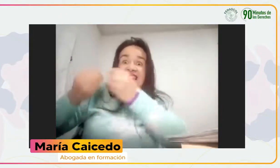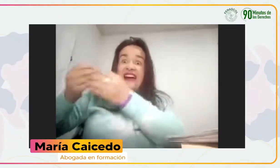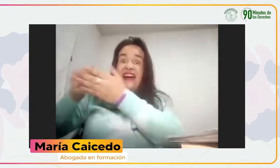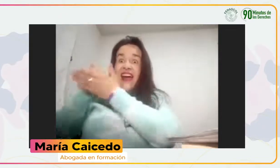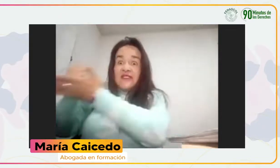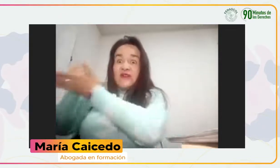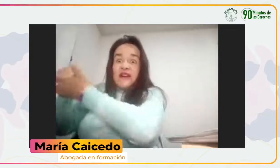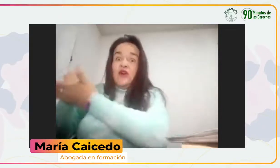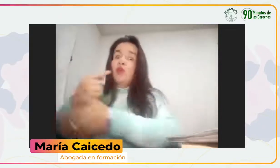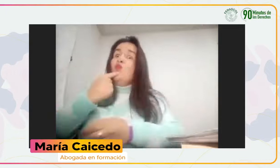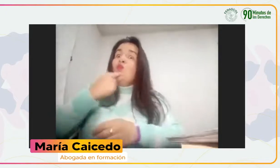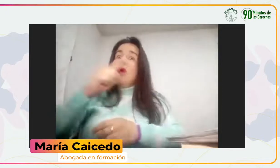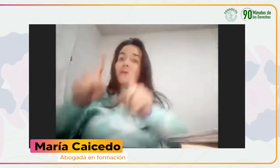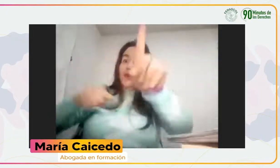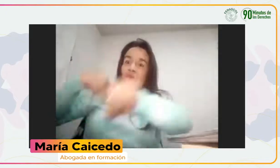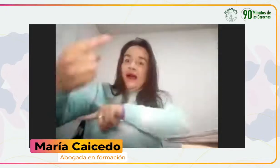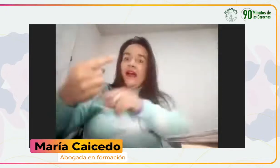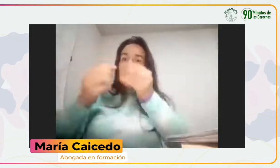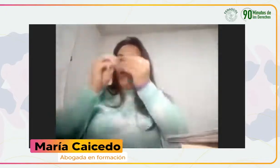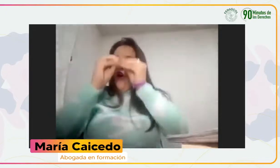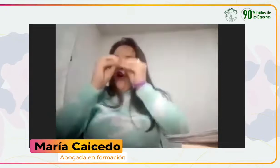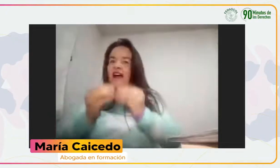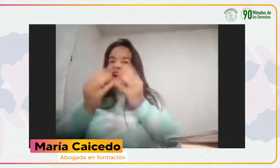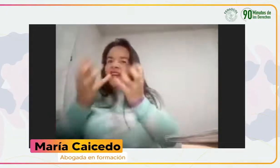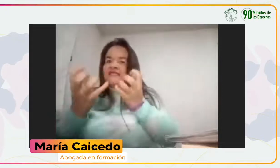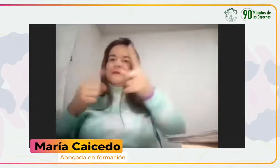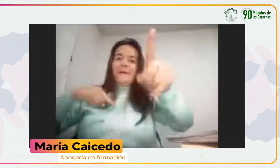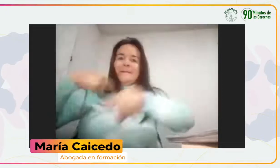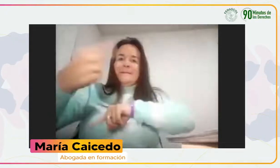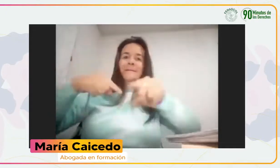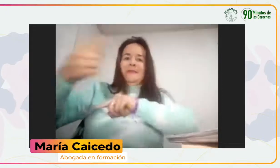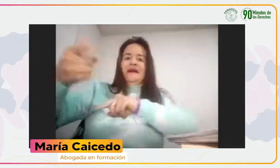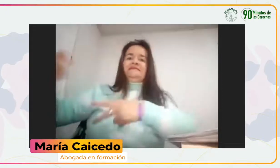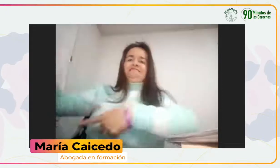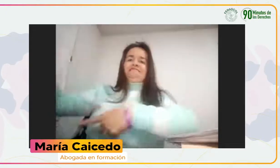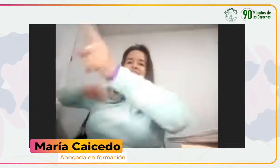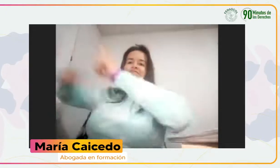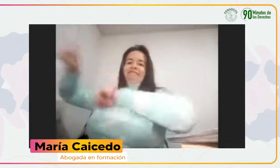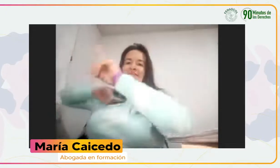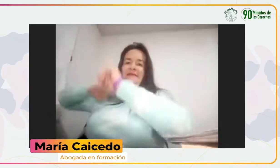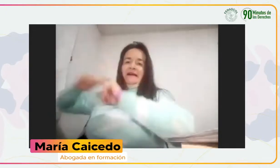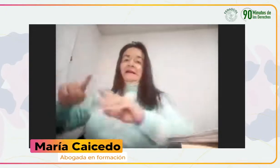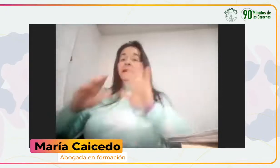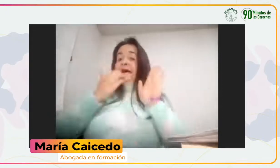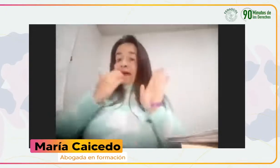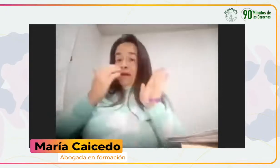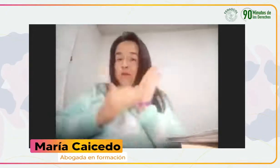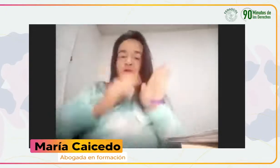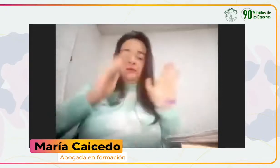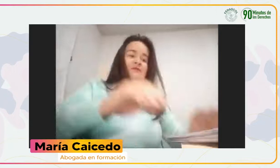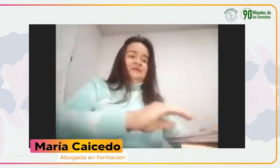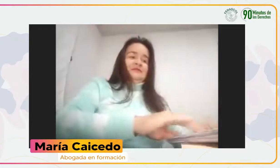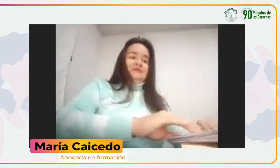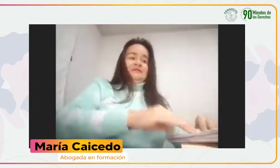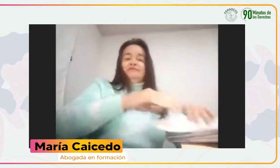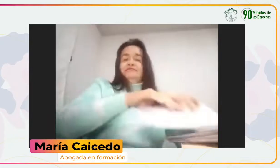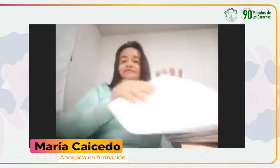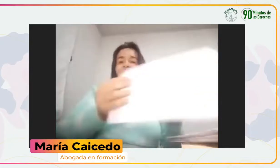Algo muy extraño que nos pasó, y fue que dijeron, bueno, entonces María Cristina, como usted les está